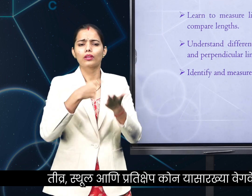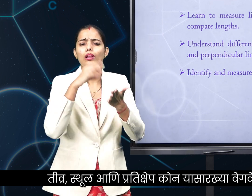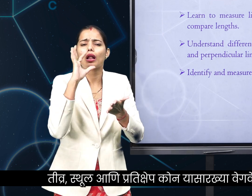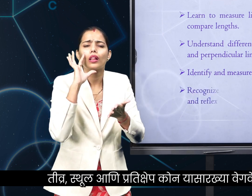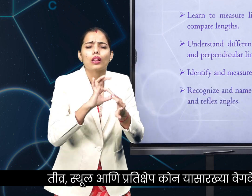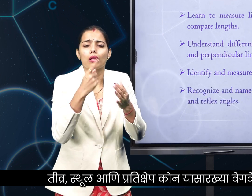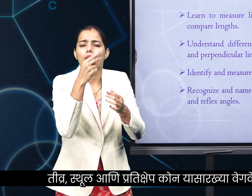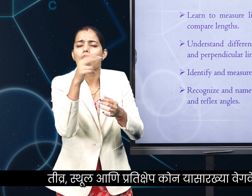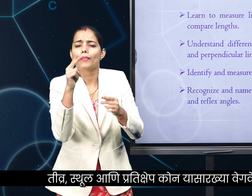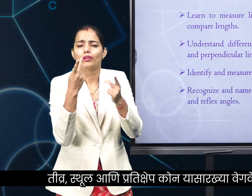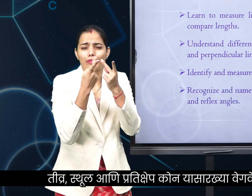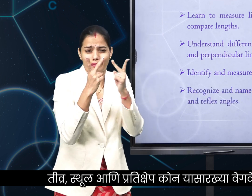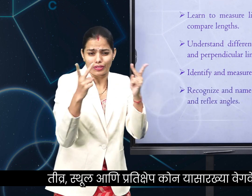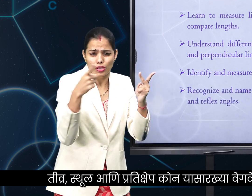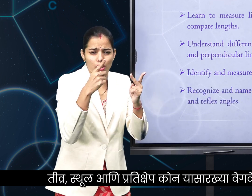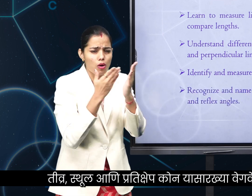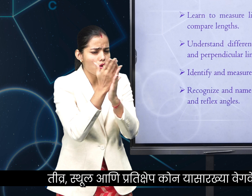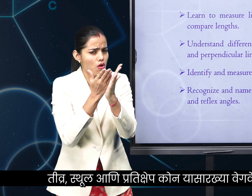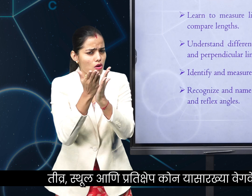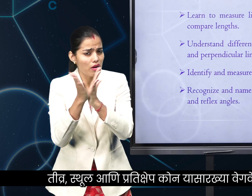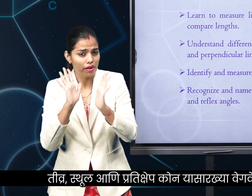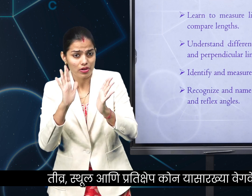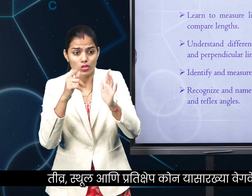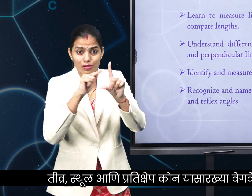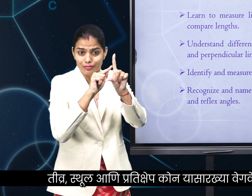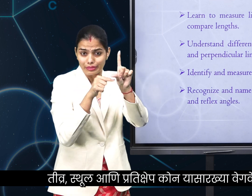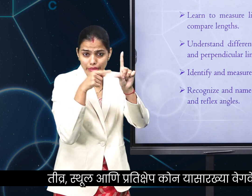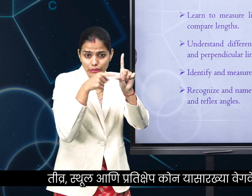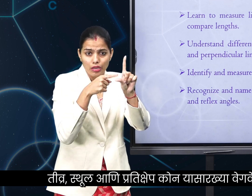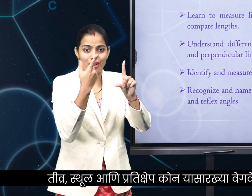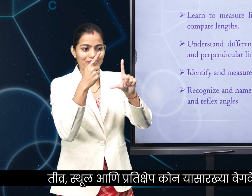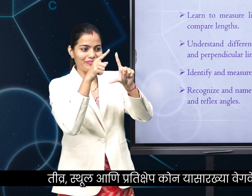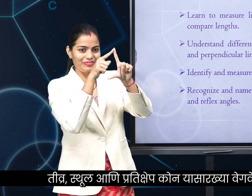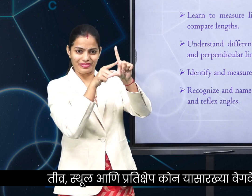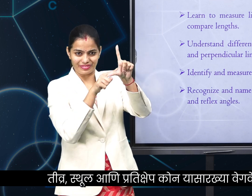तीव्र, स्थूल आणि प्रतिक्षेप कोन यासारख्या वेगवेगळ्या प्रकारच्या कोनांना ओळखा